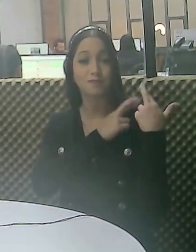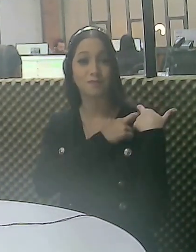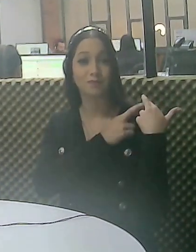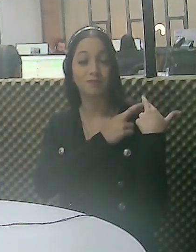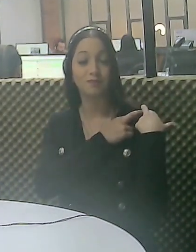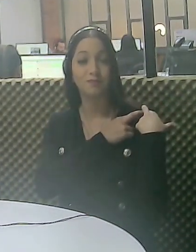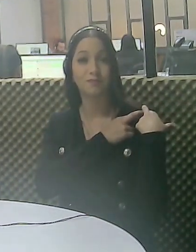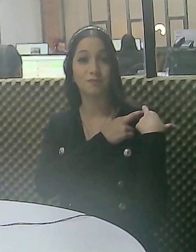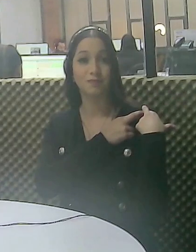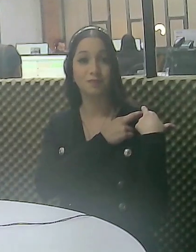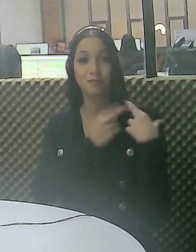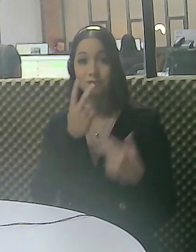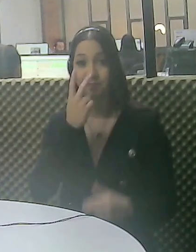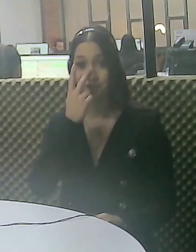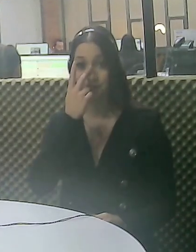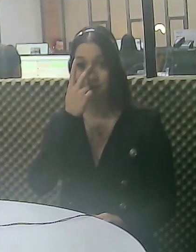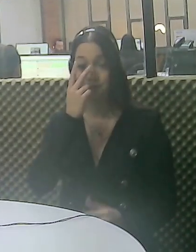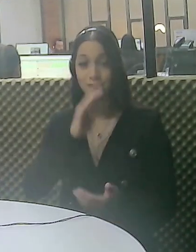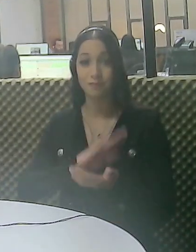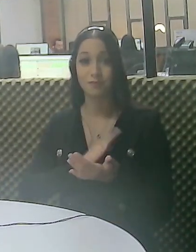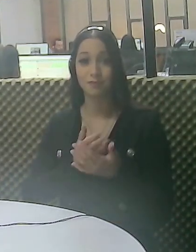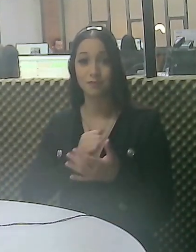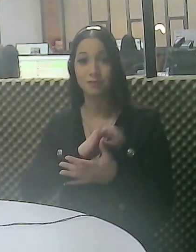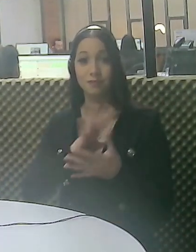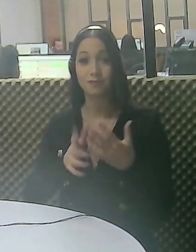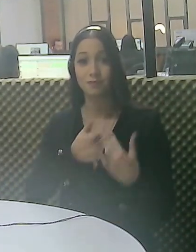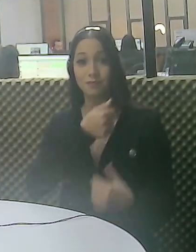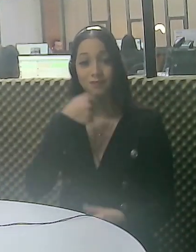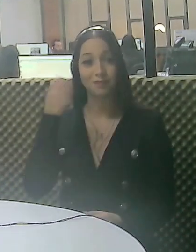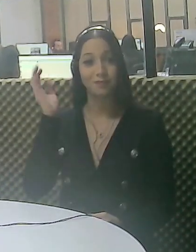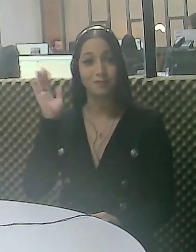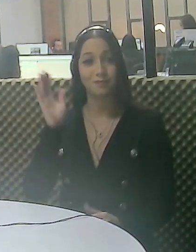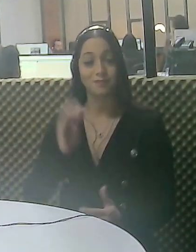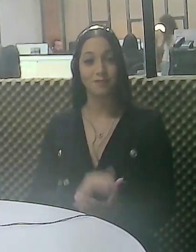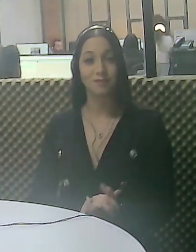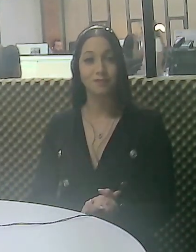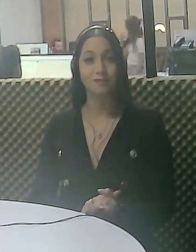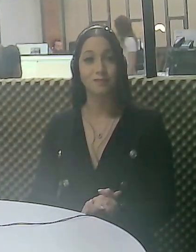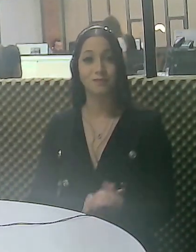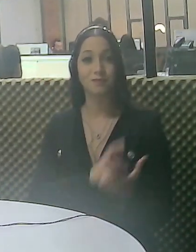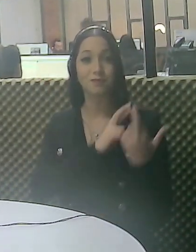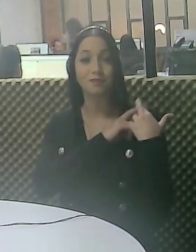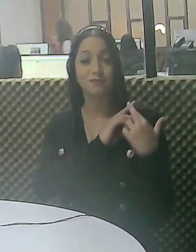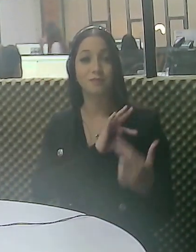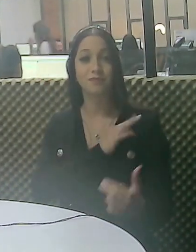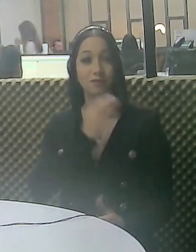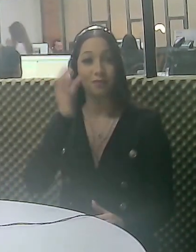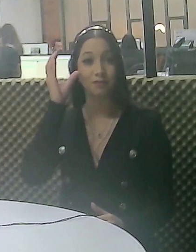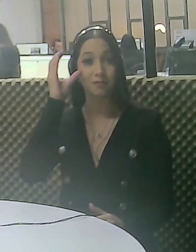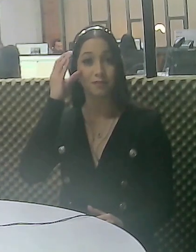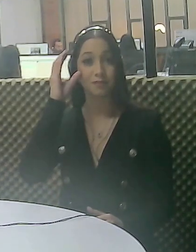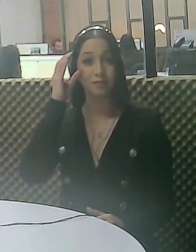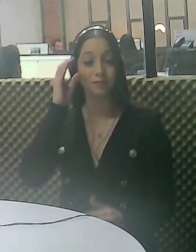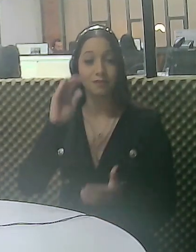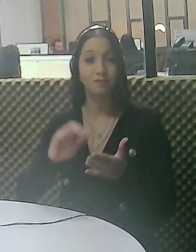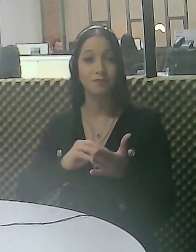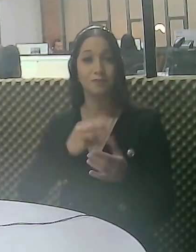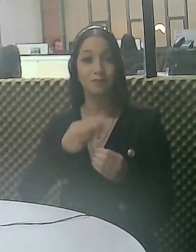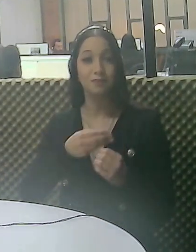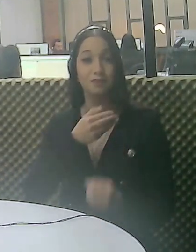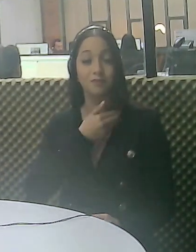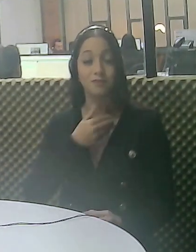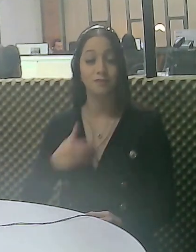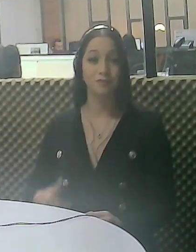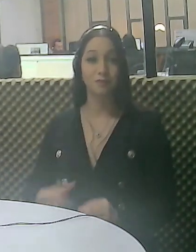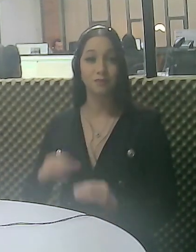Jornalista responsável pela edição, Vanessa Gianotti. Tradução em Libras, Amanda Valentim. Responsável técnico, Cristiano Silva.